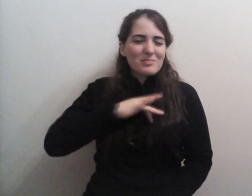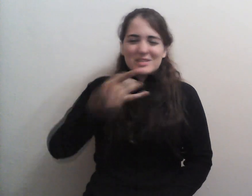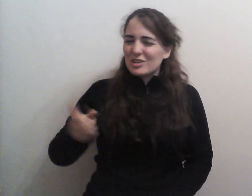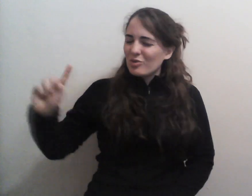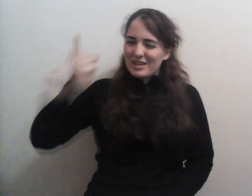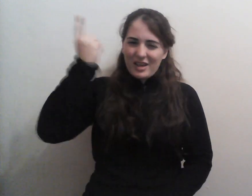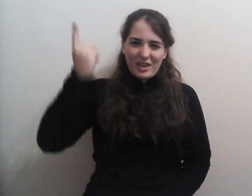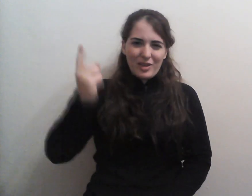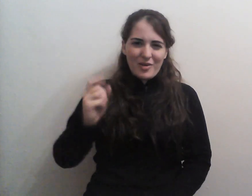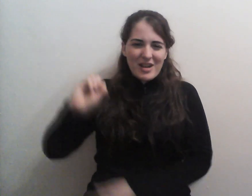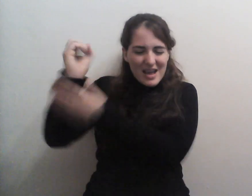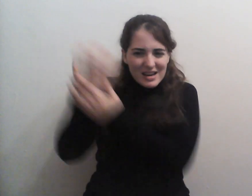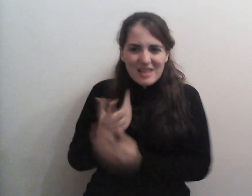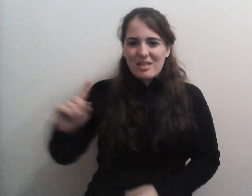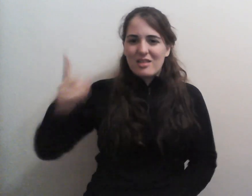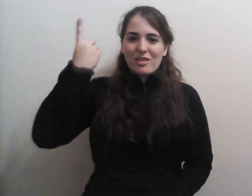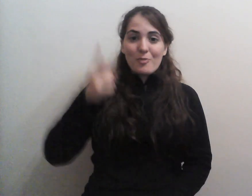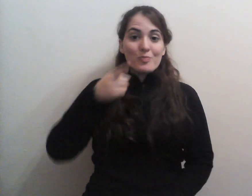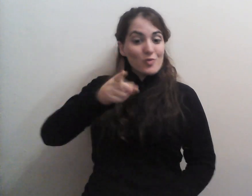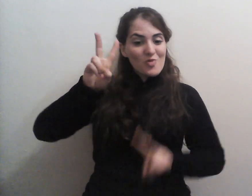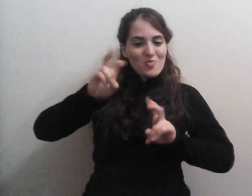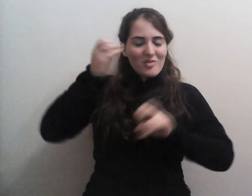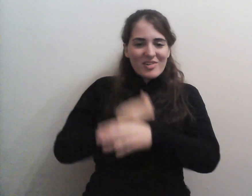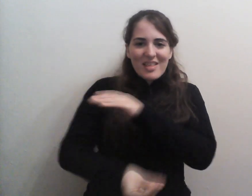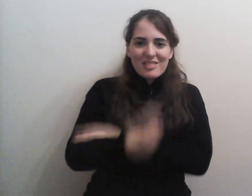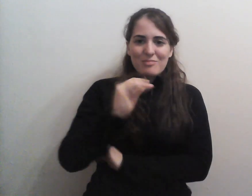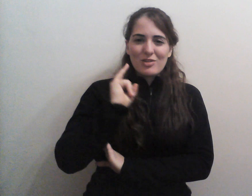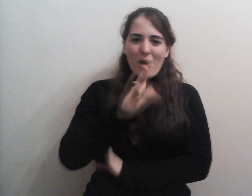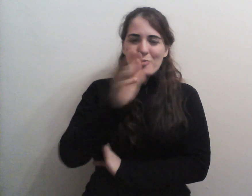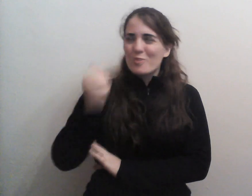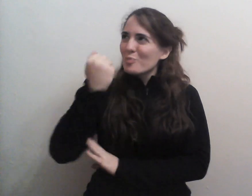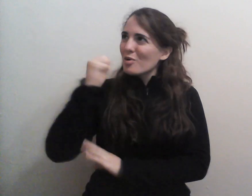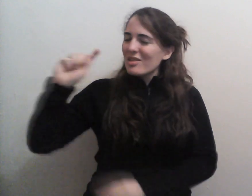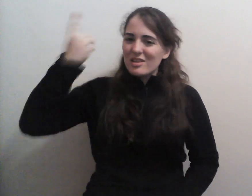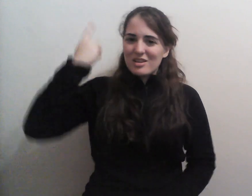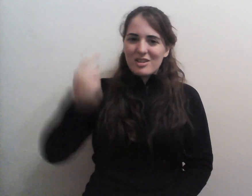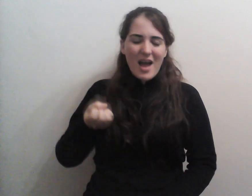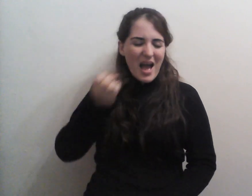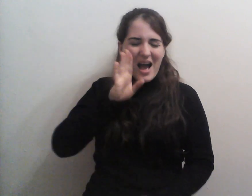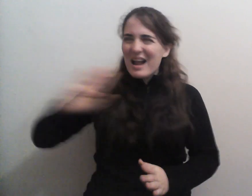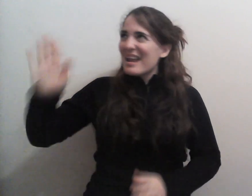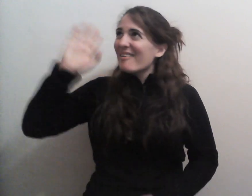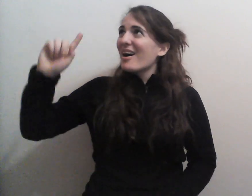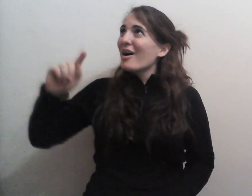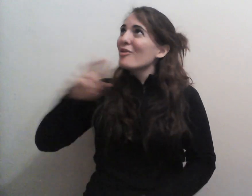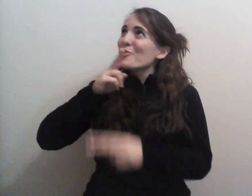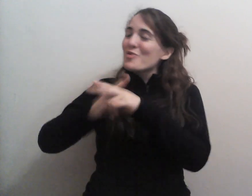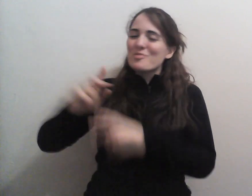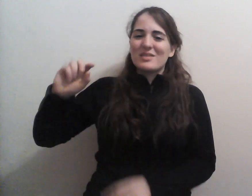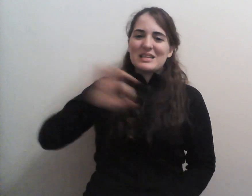Cristo. Naciste de nuevo por el poder de Dios. Alabado sea el nombre del Señor.